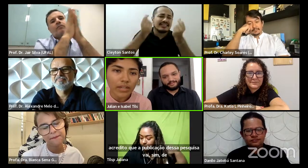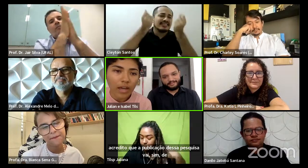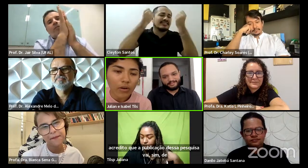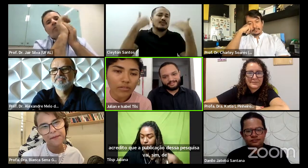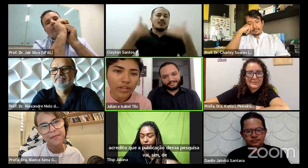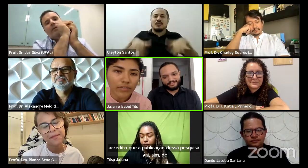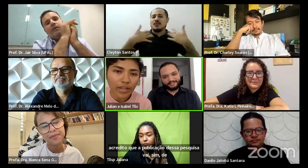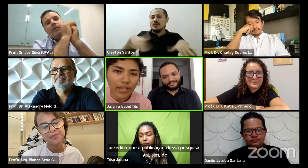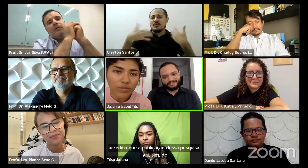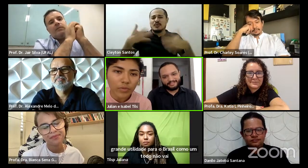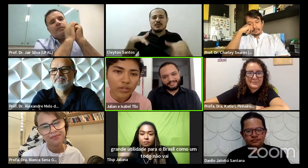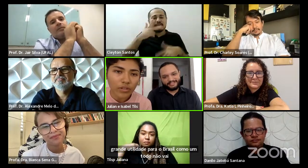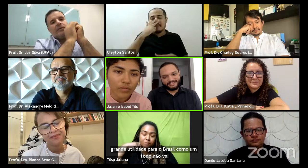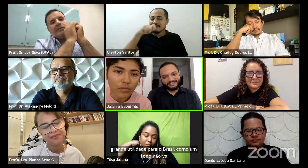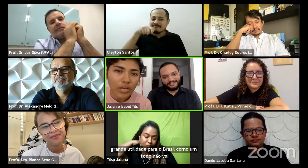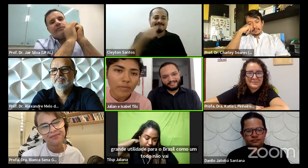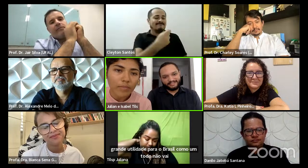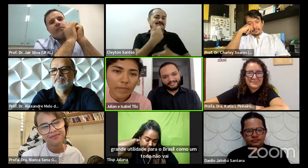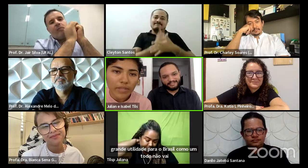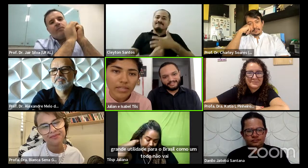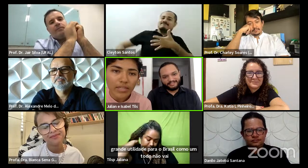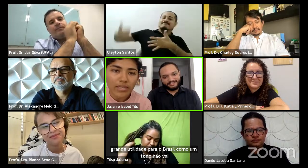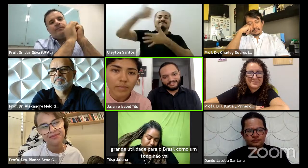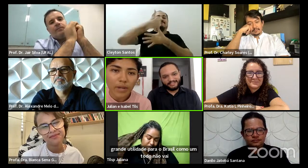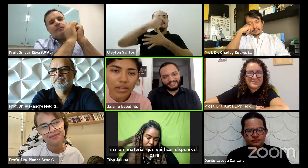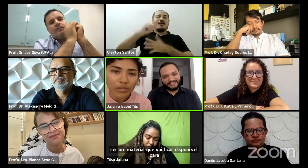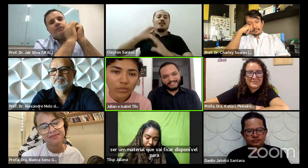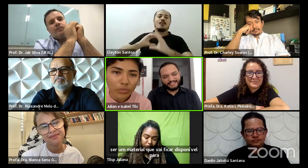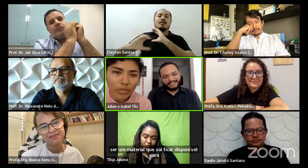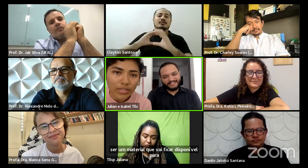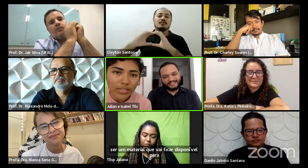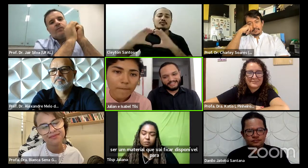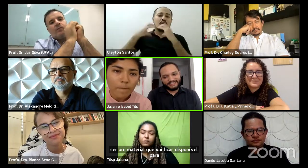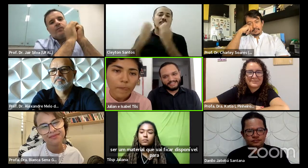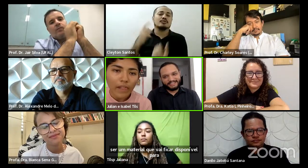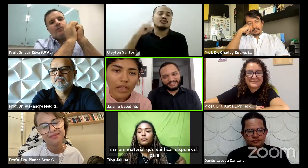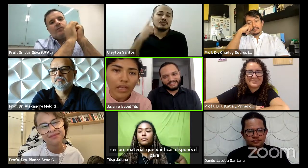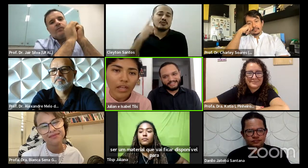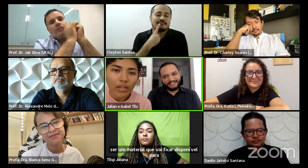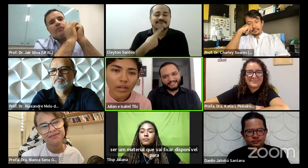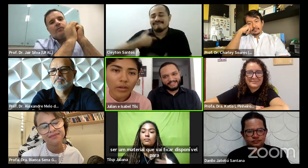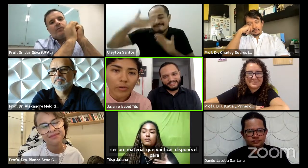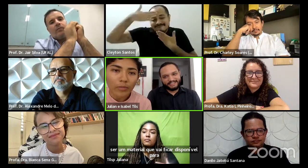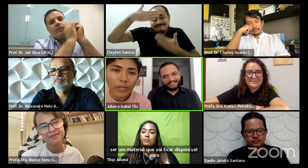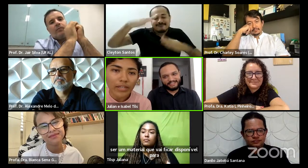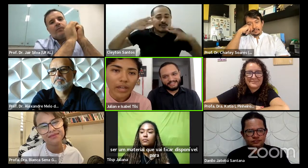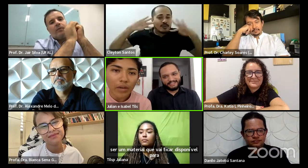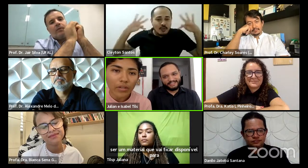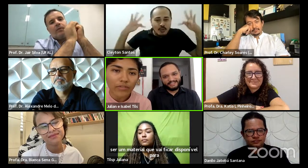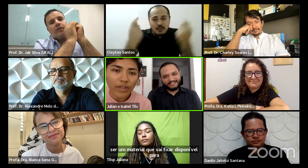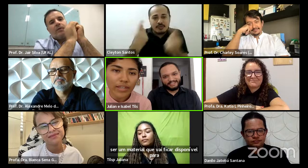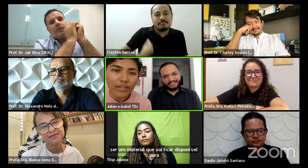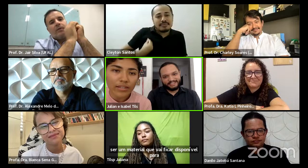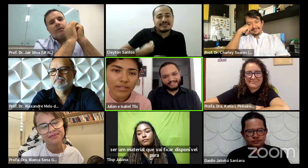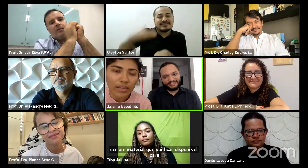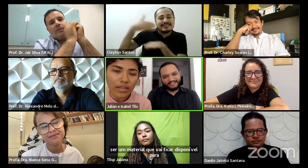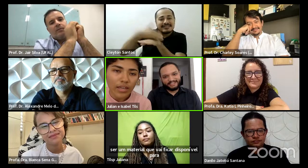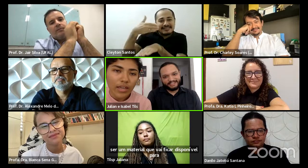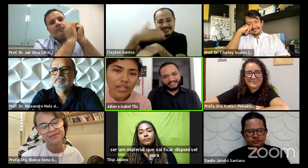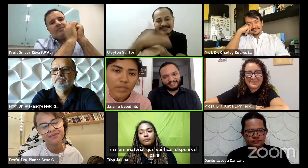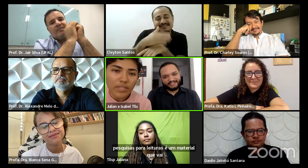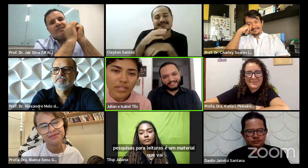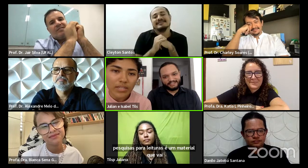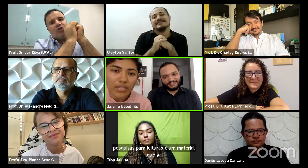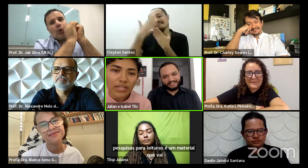ser um material que vai ficar aí disponível para pesquisas, para leituras. É um material que vai